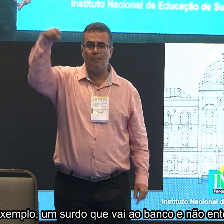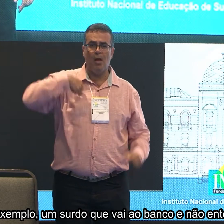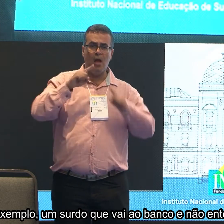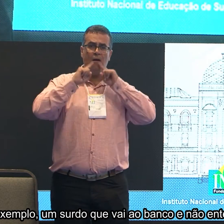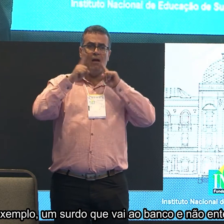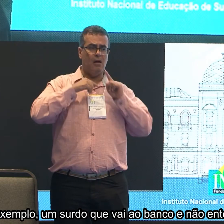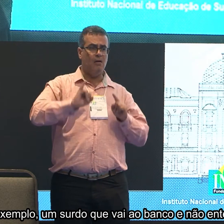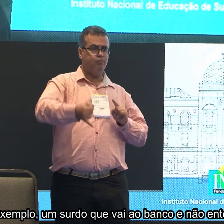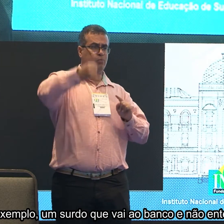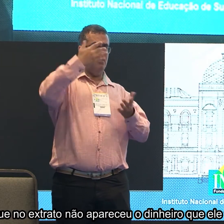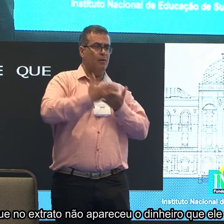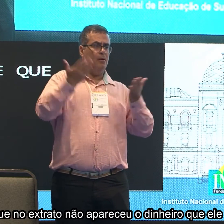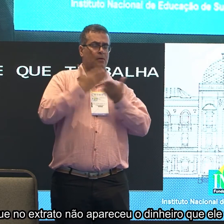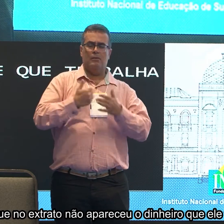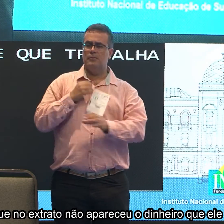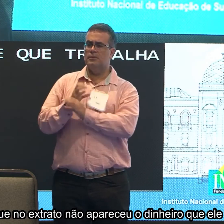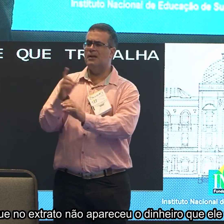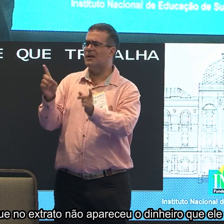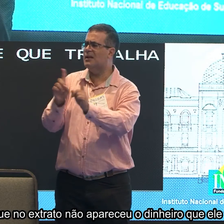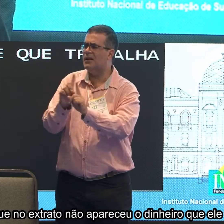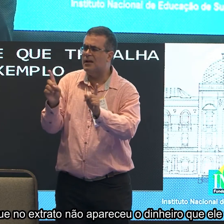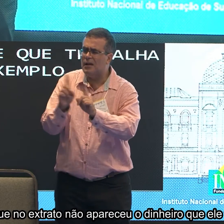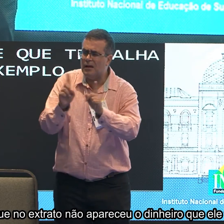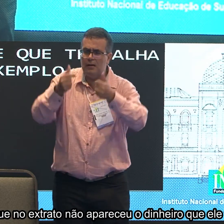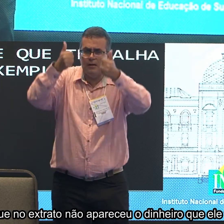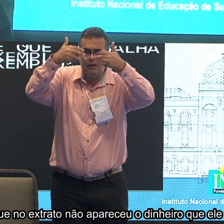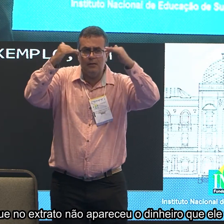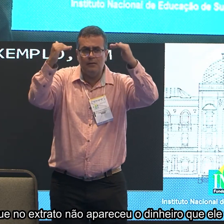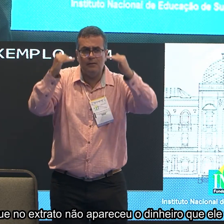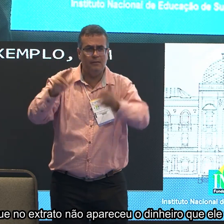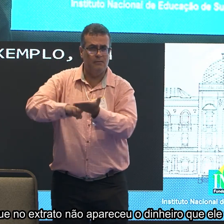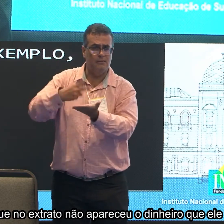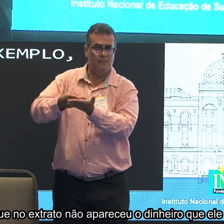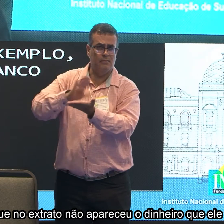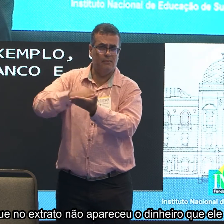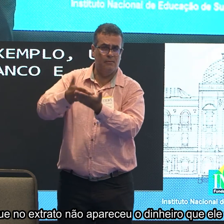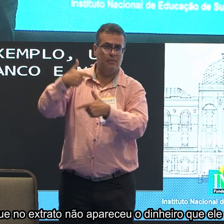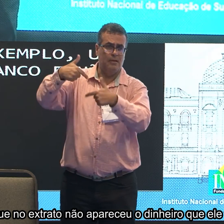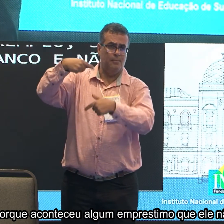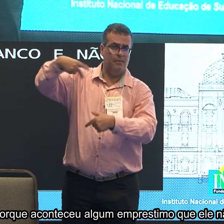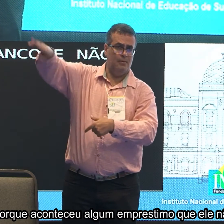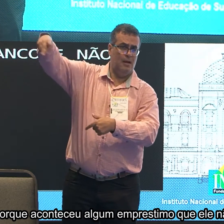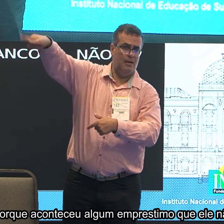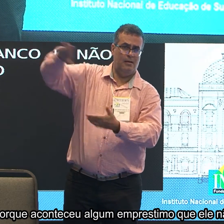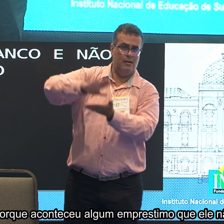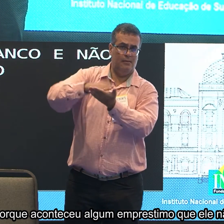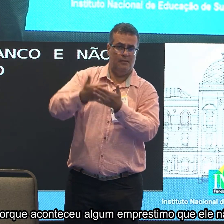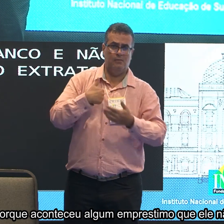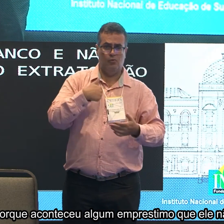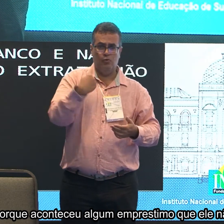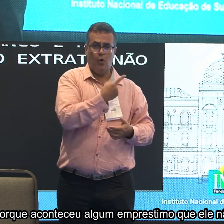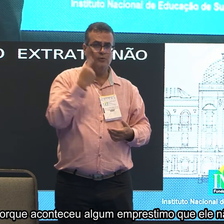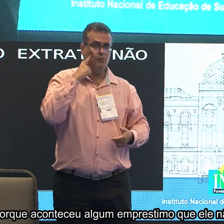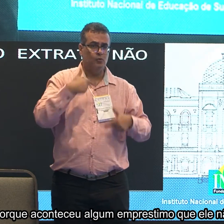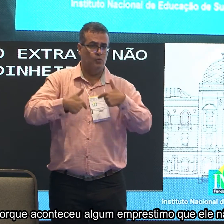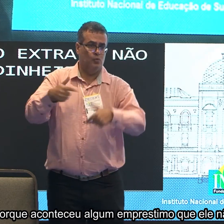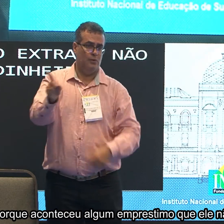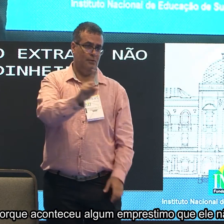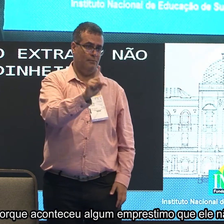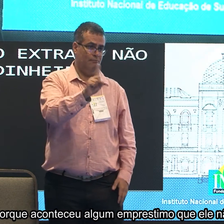e não entendeu por que no extrato não está aparecendo o dinheiro que ele tinha. E porque aconteceu algum empréstimo, alguma